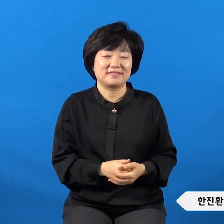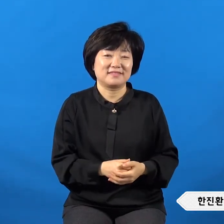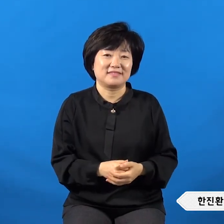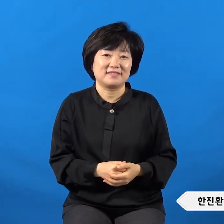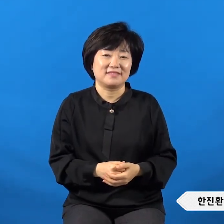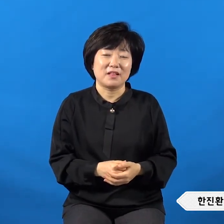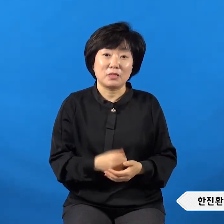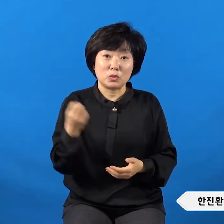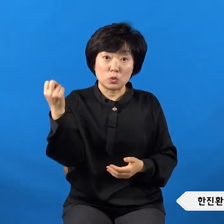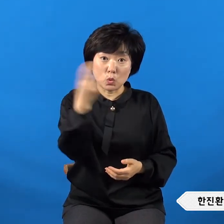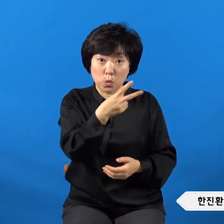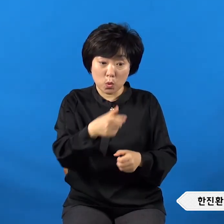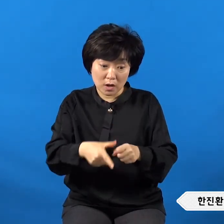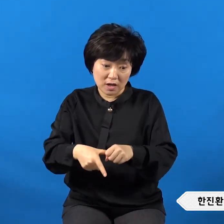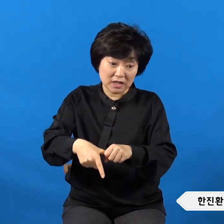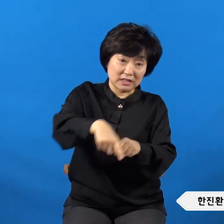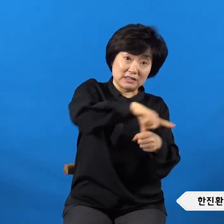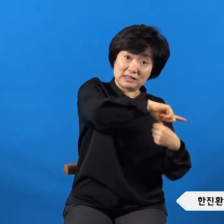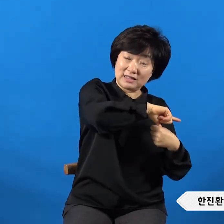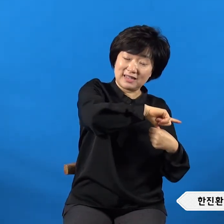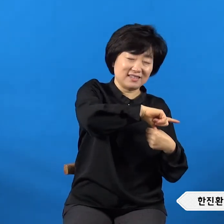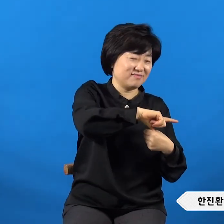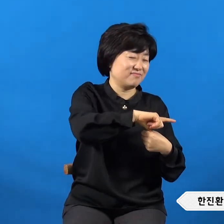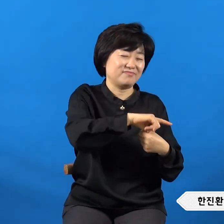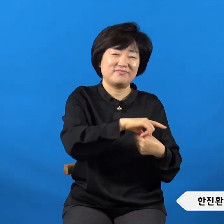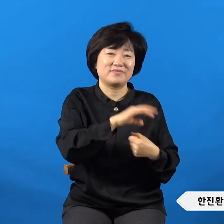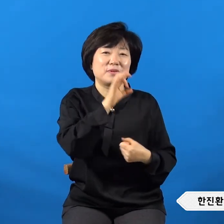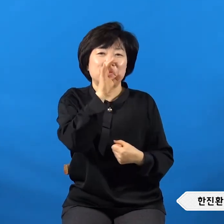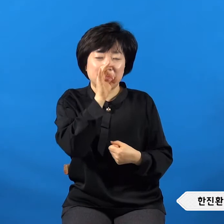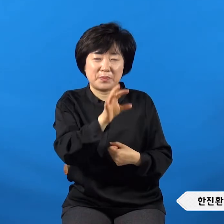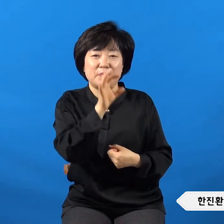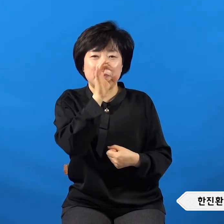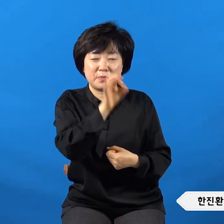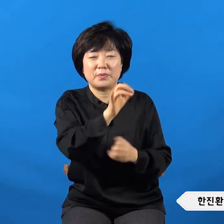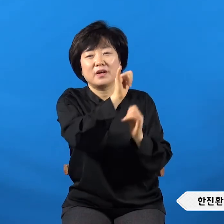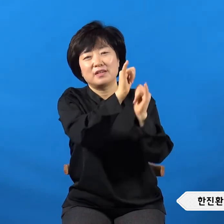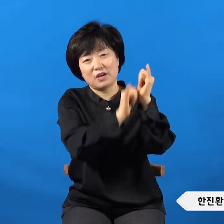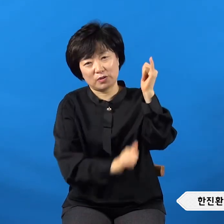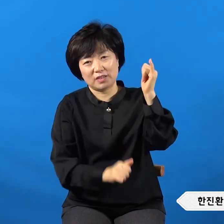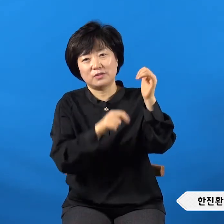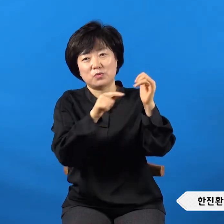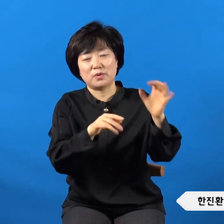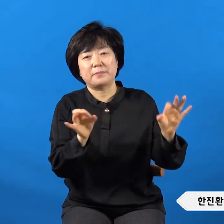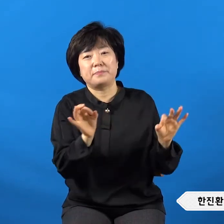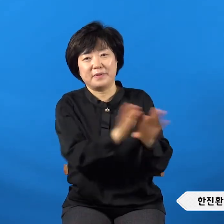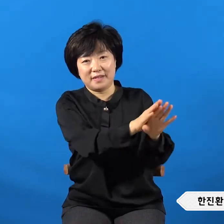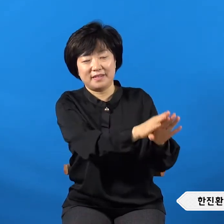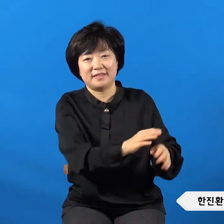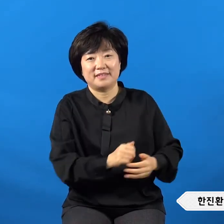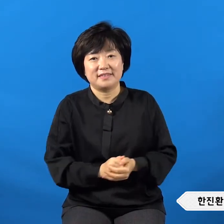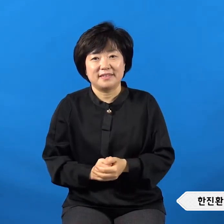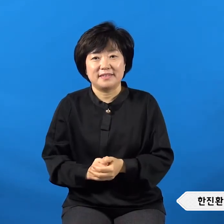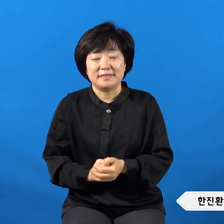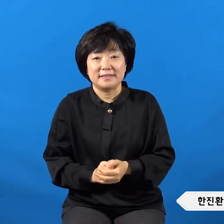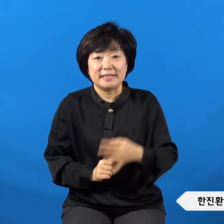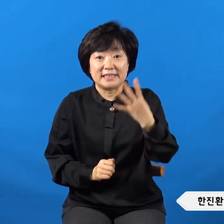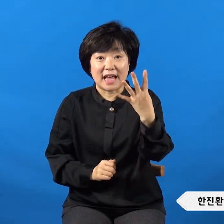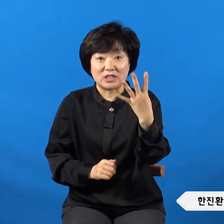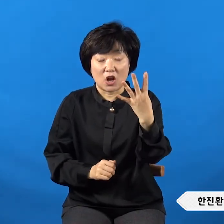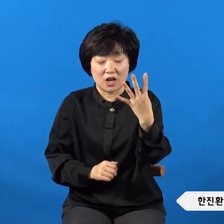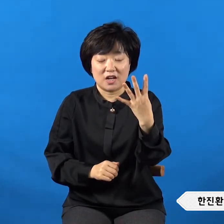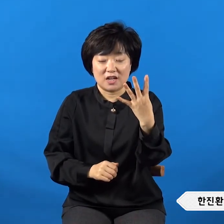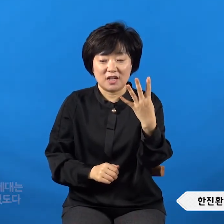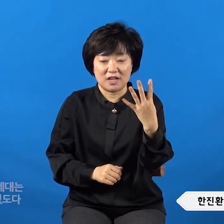있습니다. 다시는 돌아오지 않는 역사의 뒤안길로 사라져갑니다.